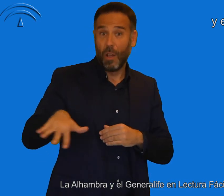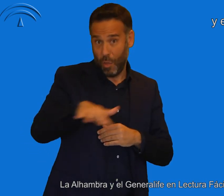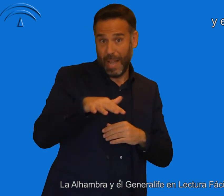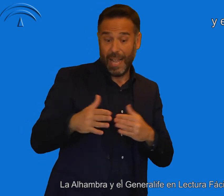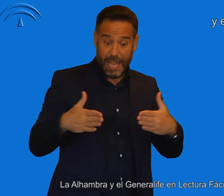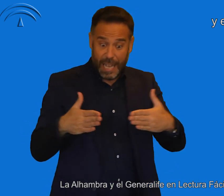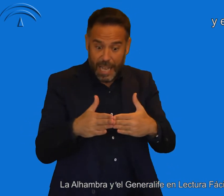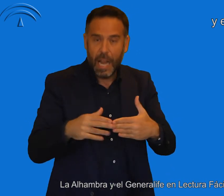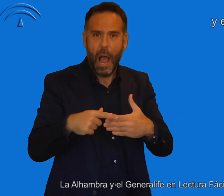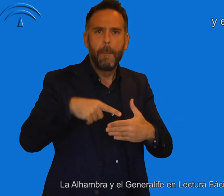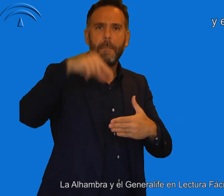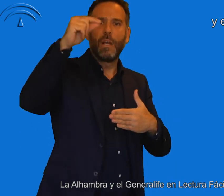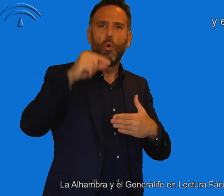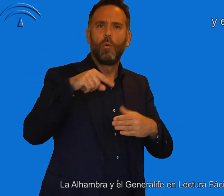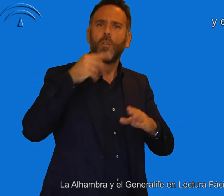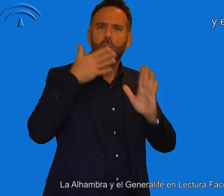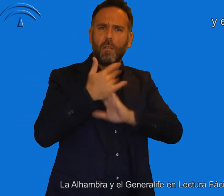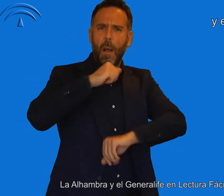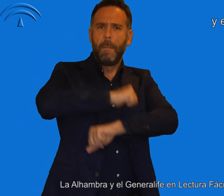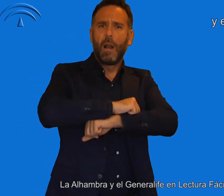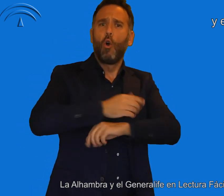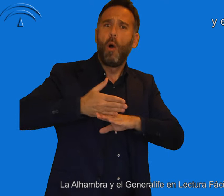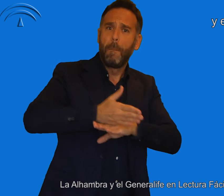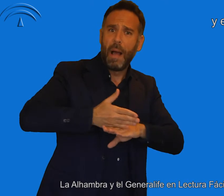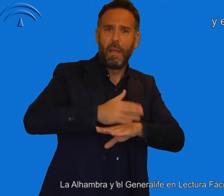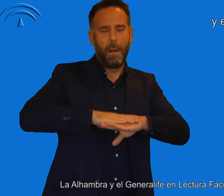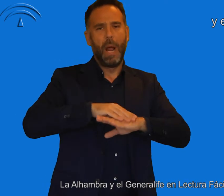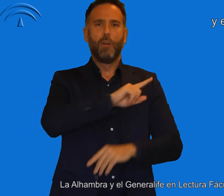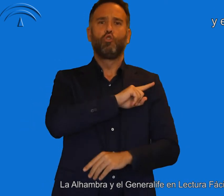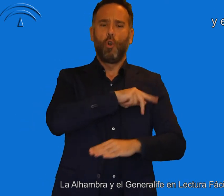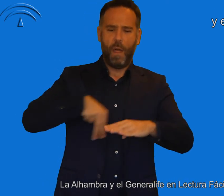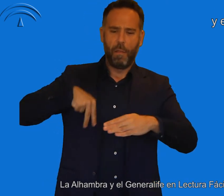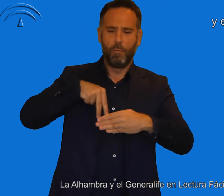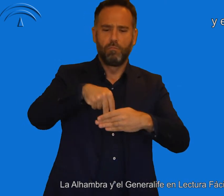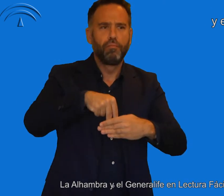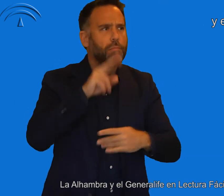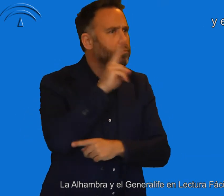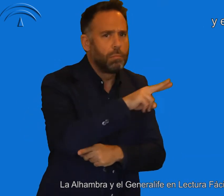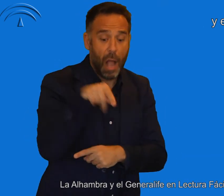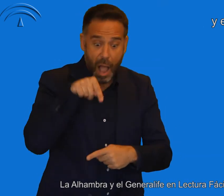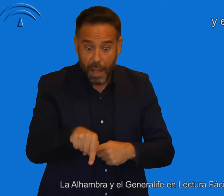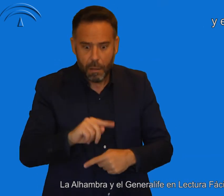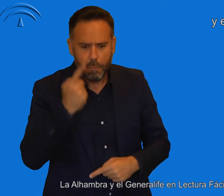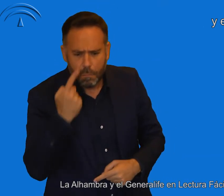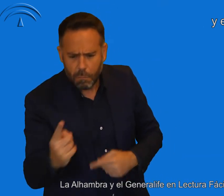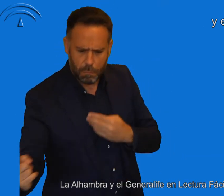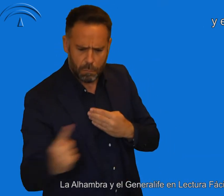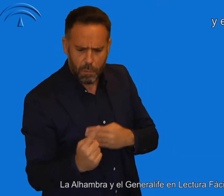picos. Son los soportes de un balcón de madera para los soldados. Desde allí rechazaban a quienes